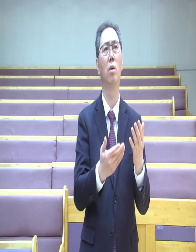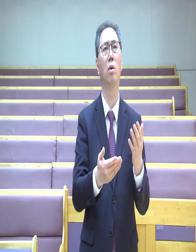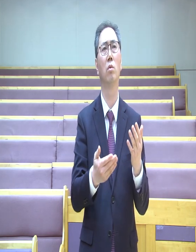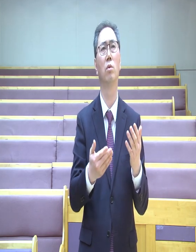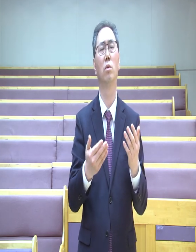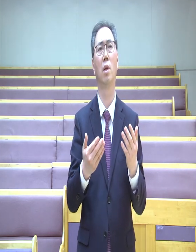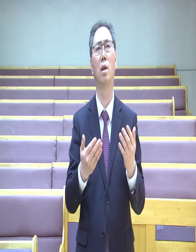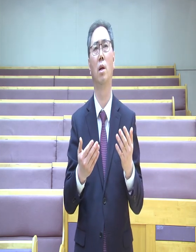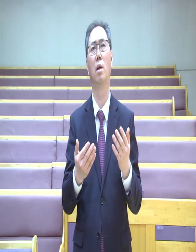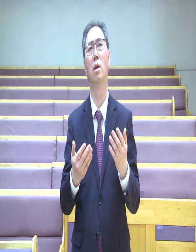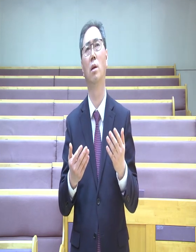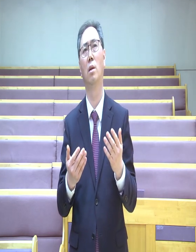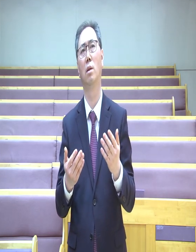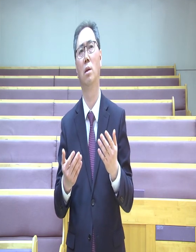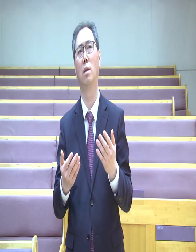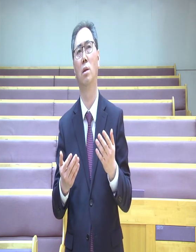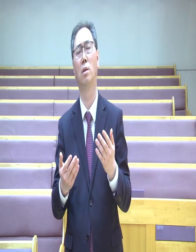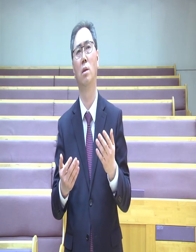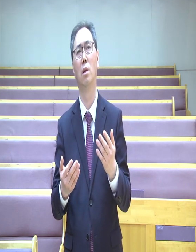가득하게